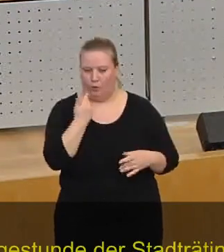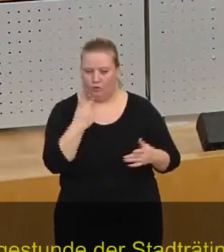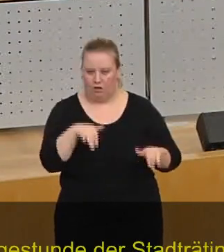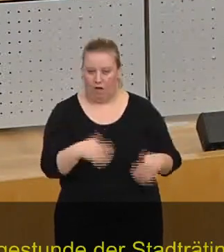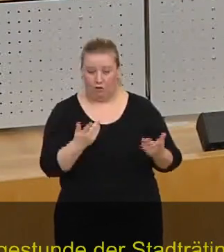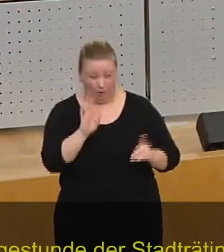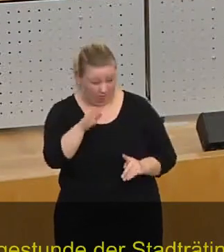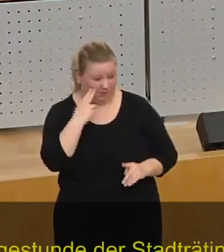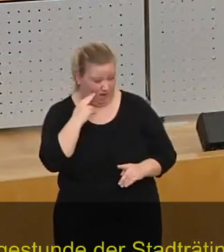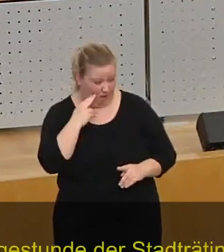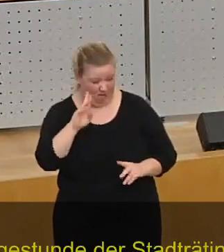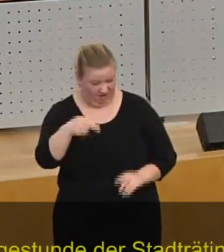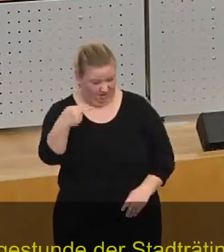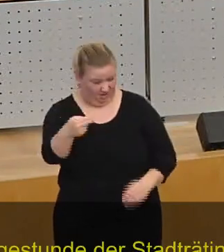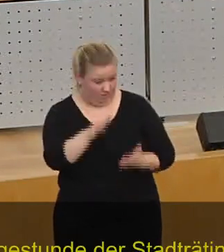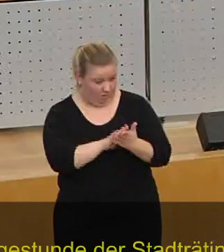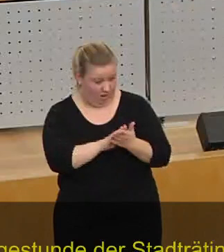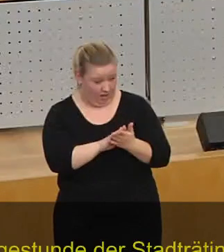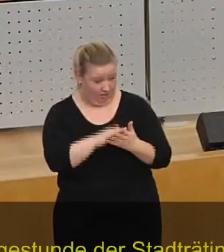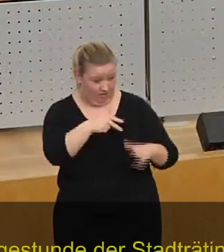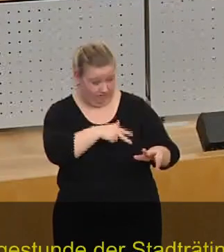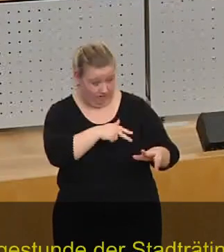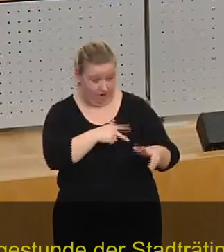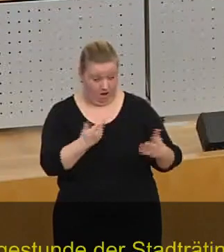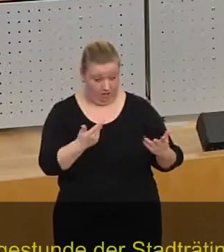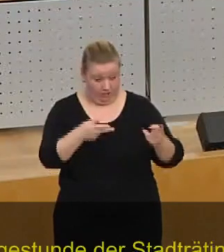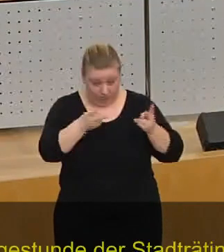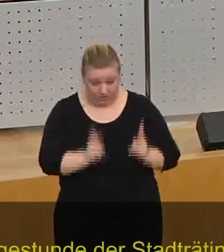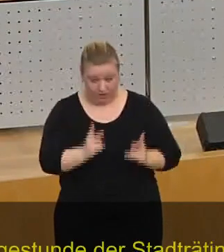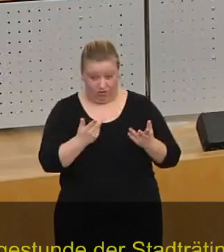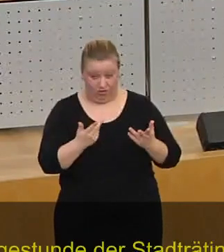der Name von der Frau dort immer noch bleiben, angenommen, sie würde wirklich dann mal